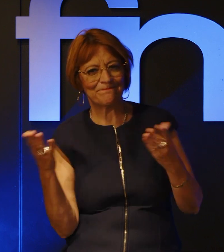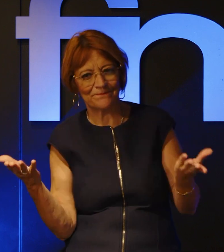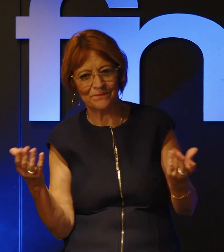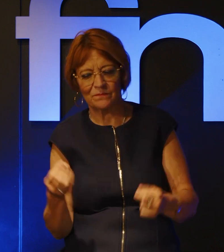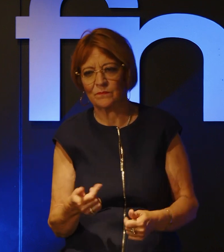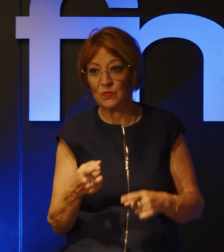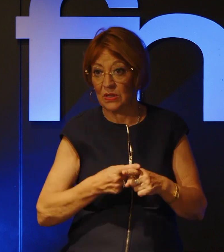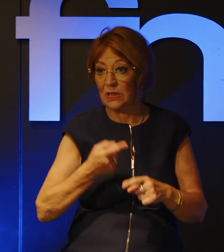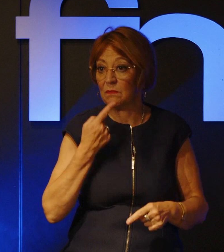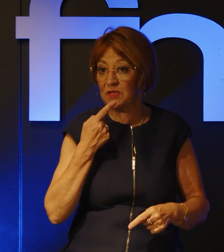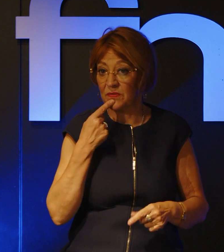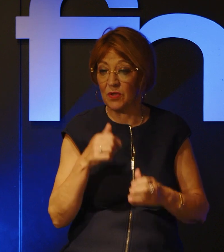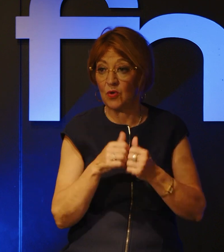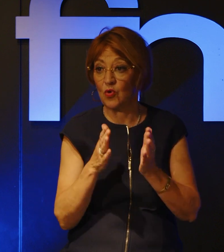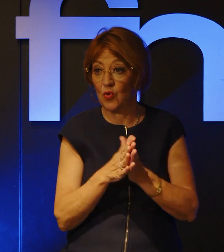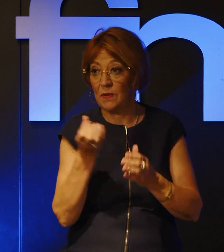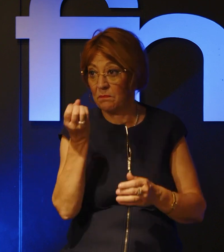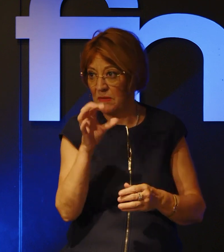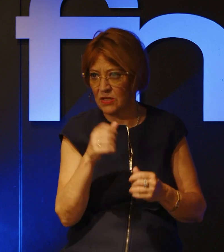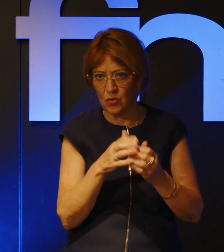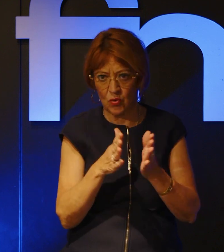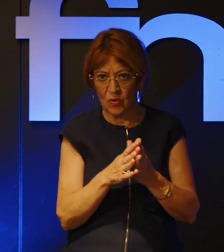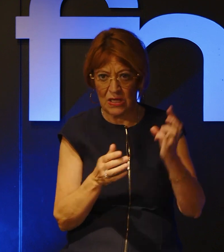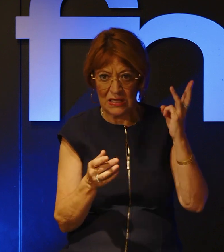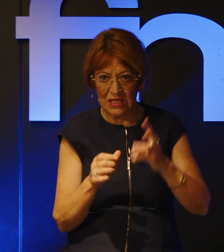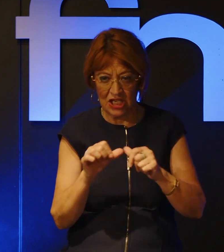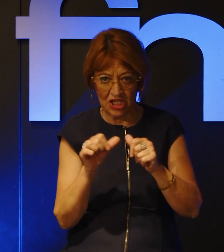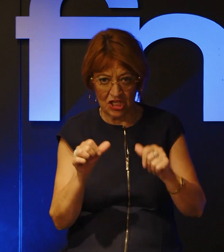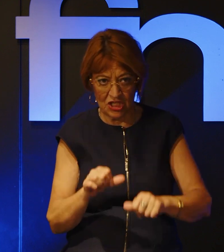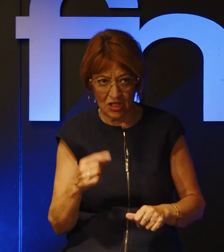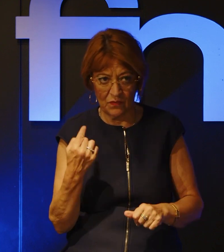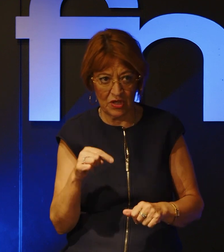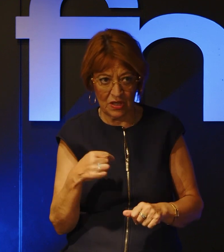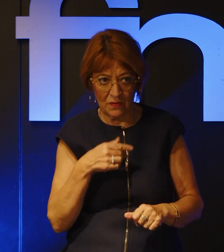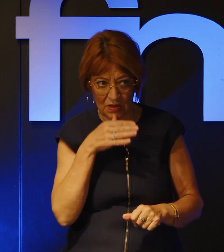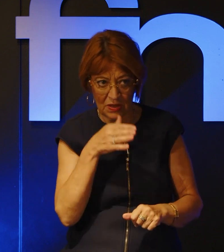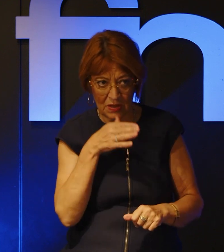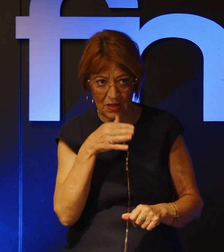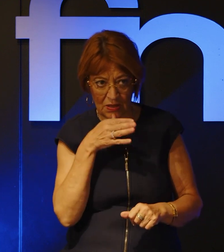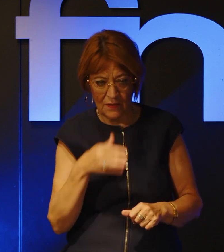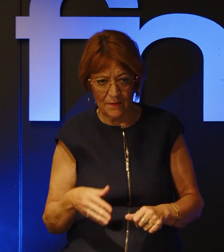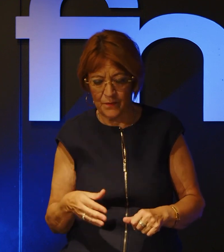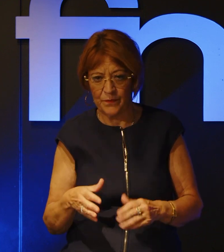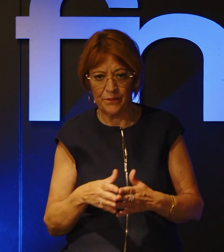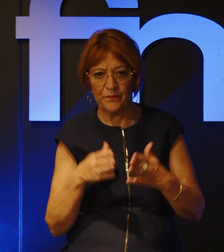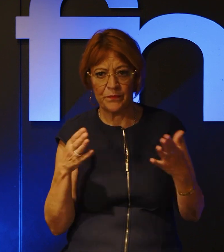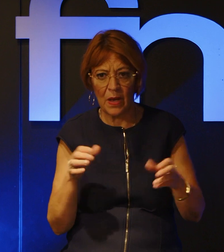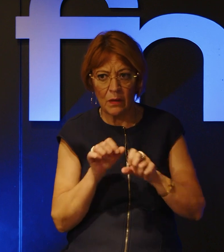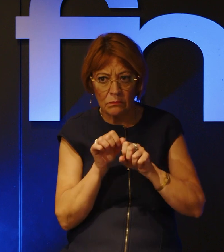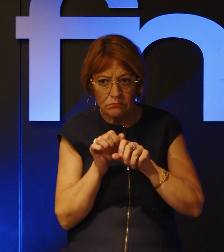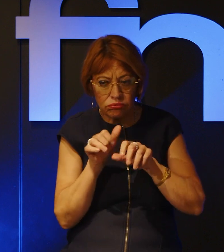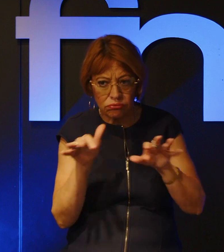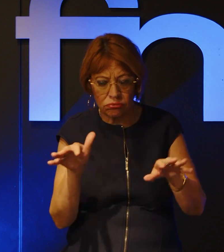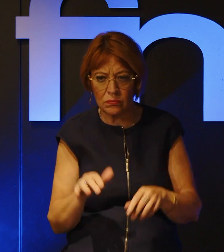também perceber que todas estas mensagens destes três que eu estou que eu estou a mencionar são altamente disseminadas